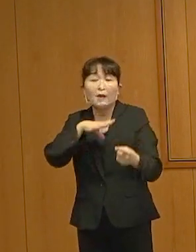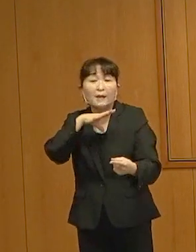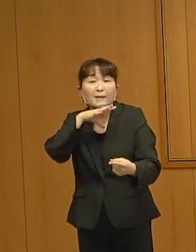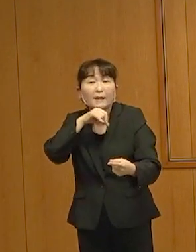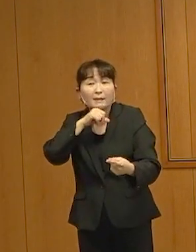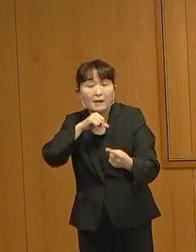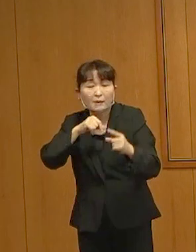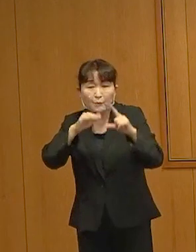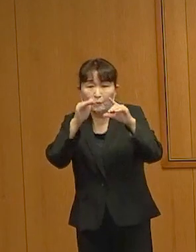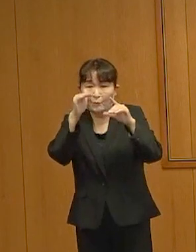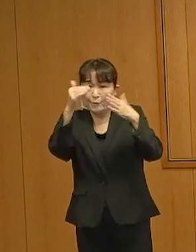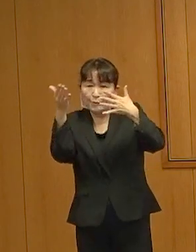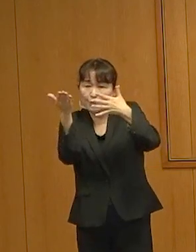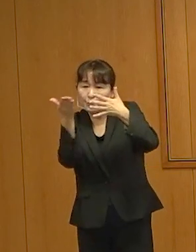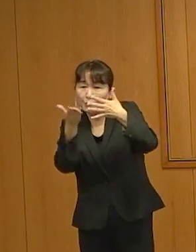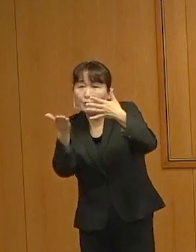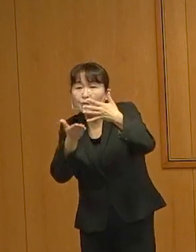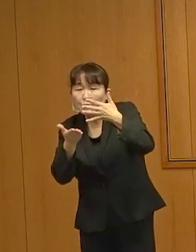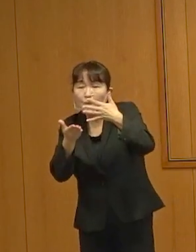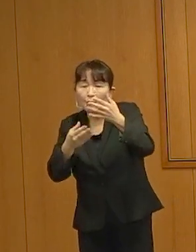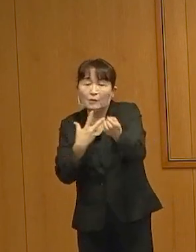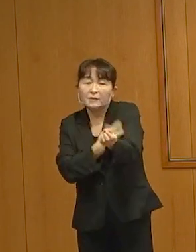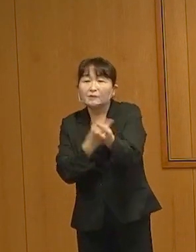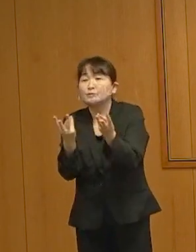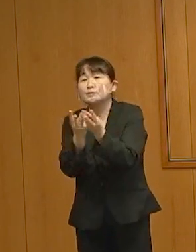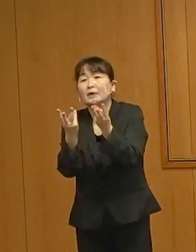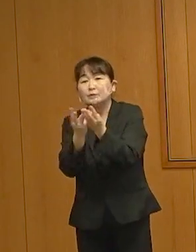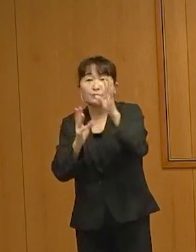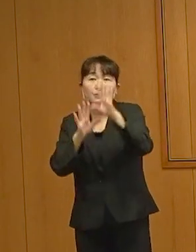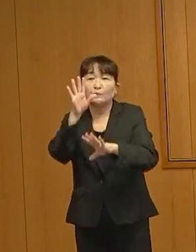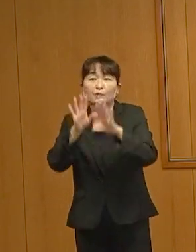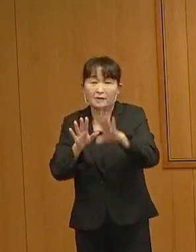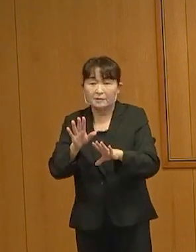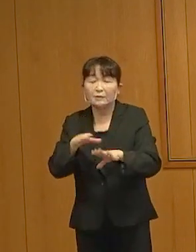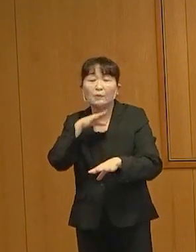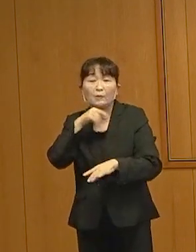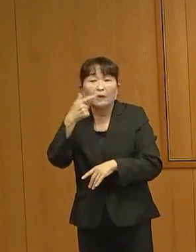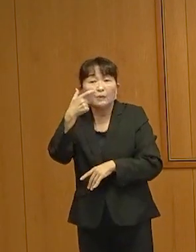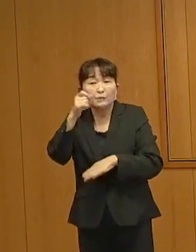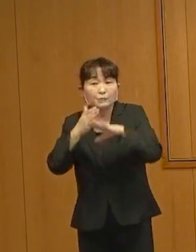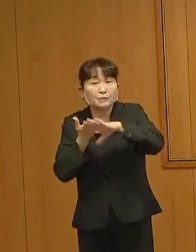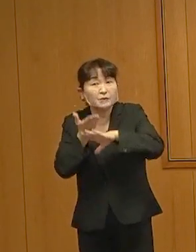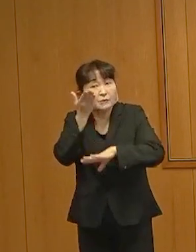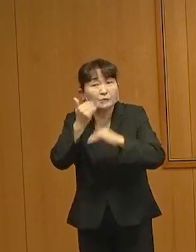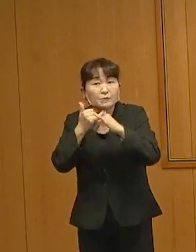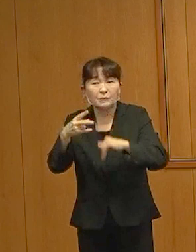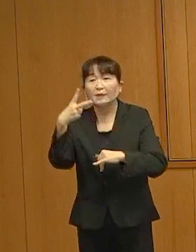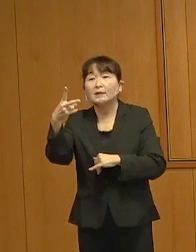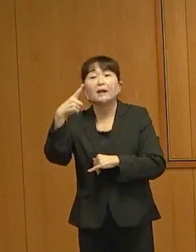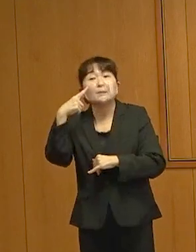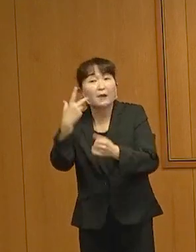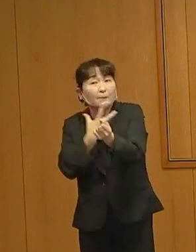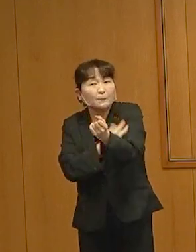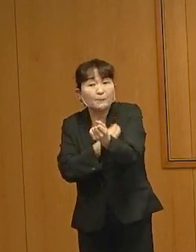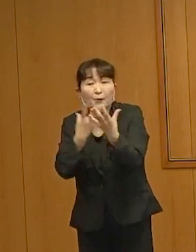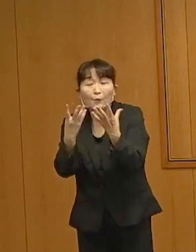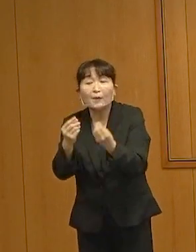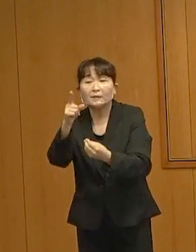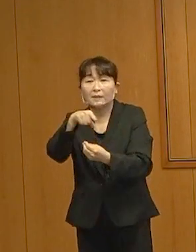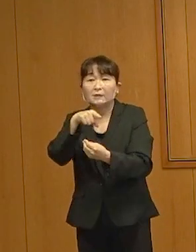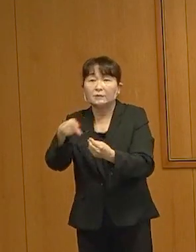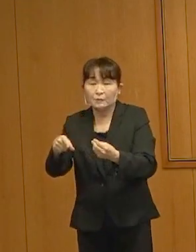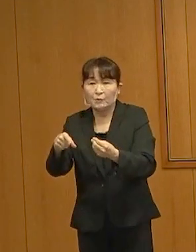種率、接種回数でございますが、60歳以上につきましては2回の接種を終えられた